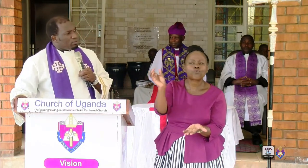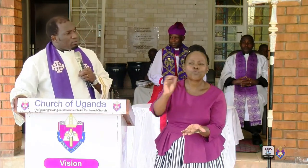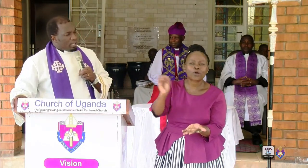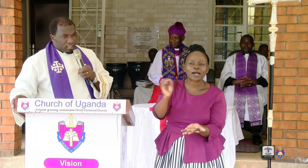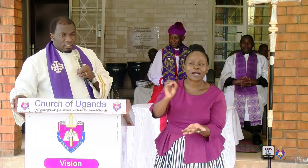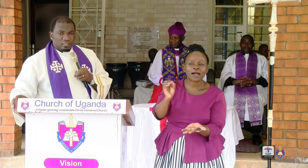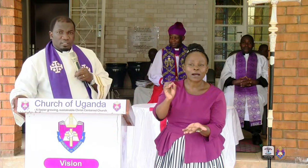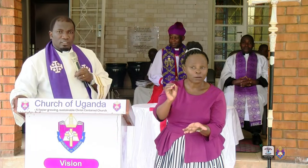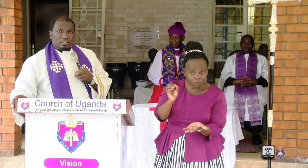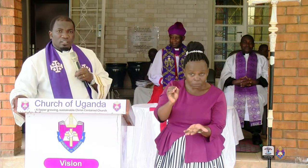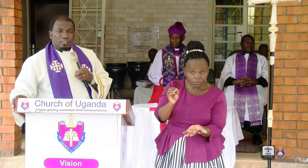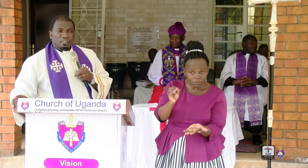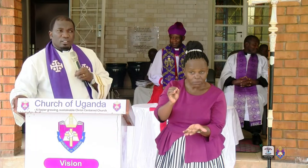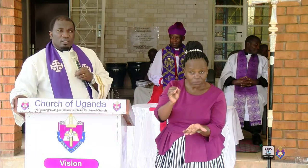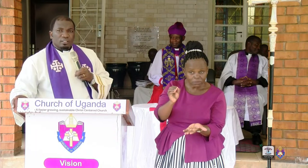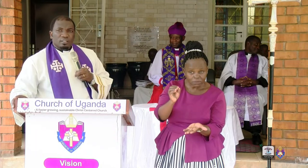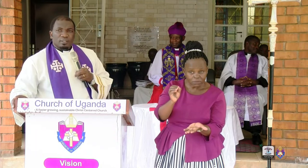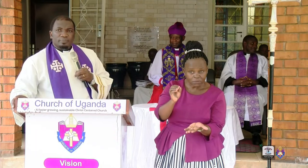Wanji?